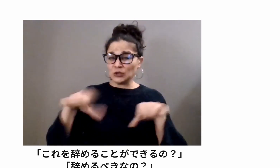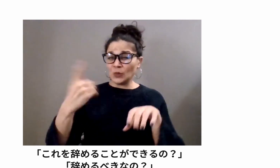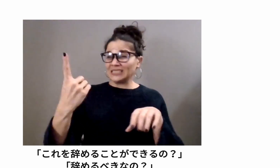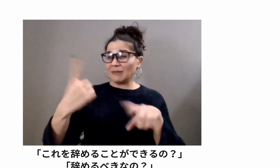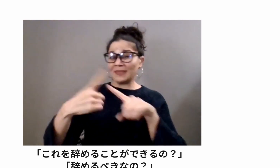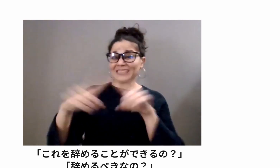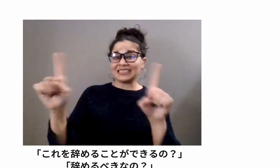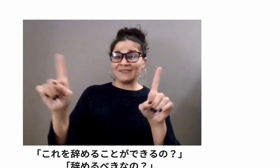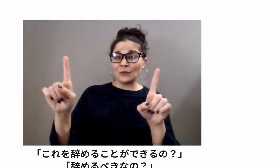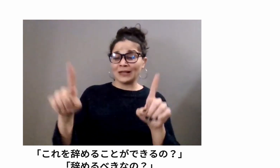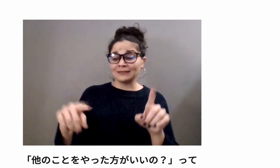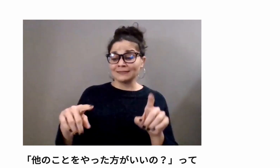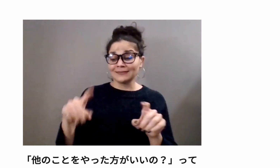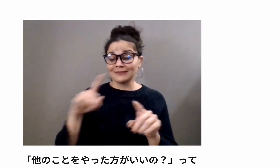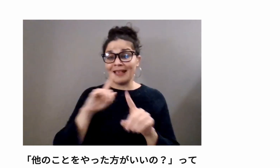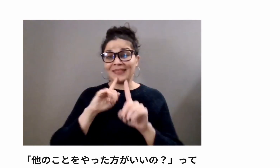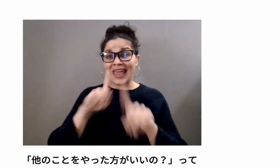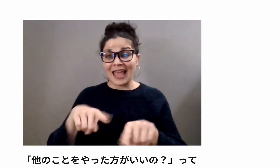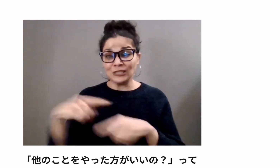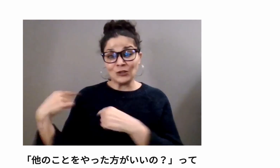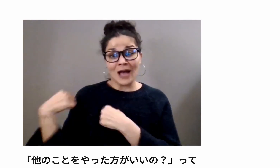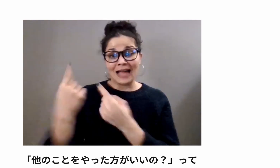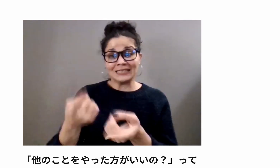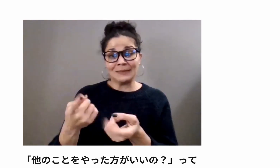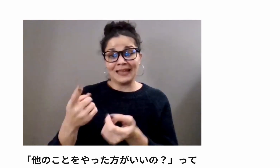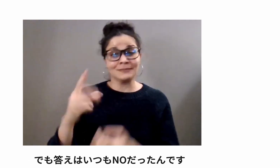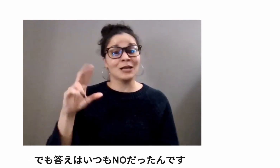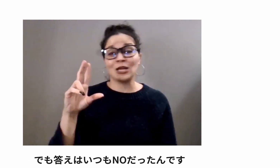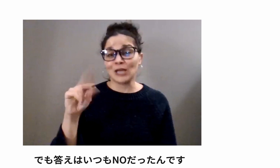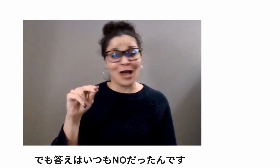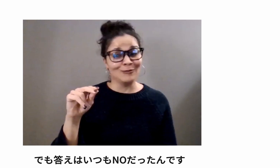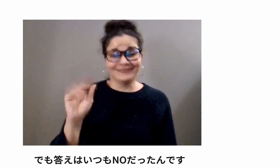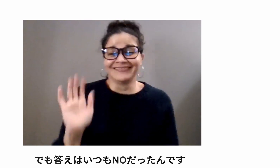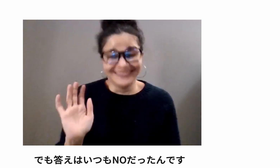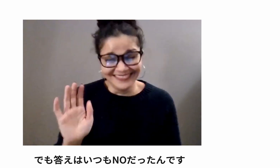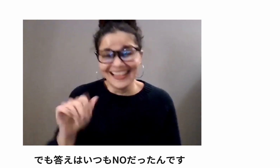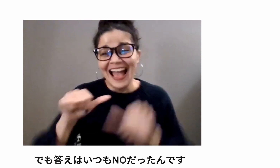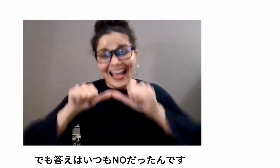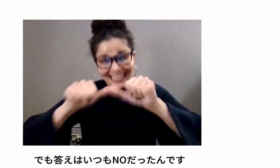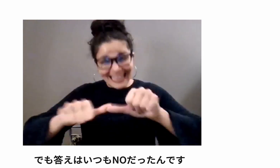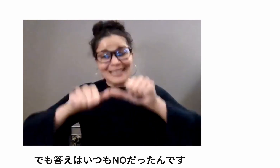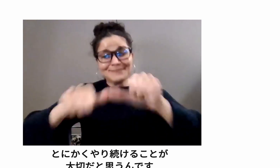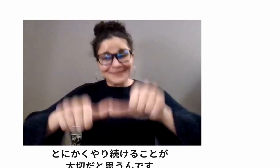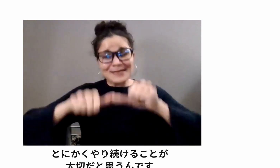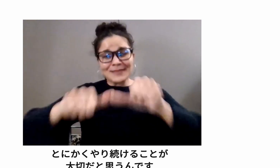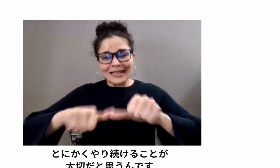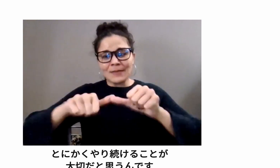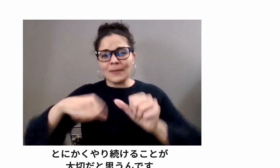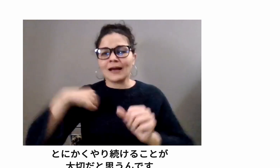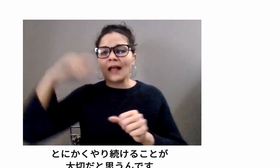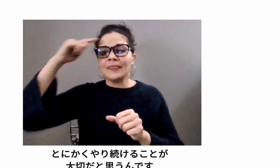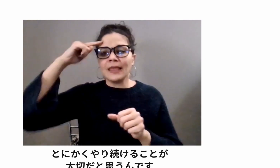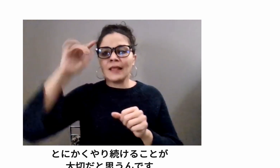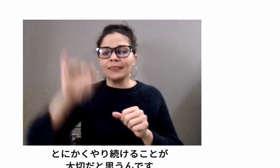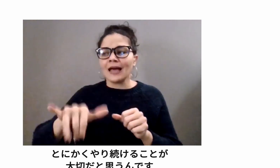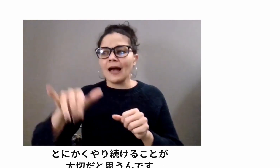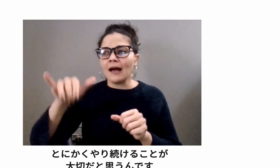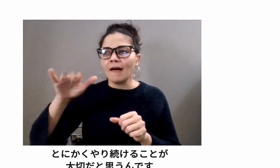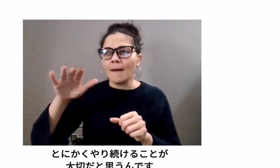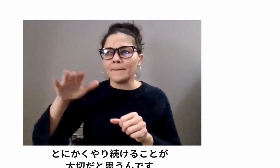やめるべきなの、他のことをやった方がいいのって。でもいつも答えはノーだったんですね。とにかくやり続けること、keep going